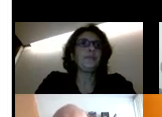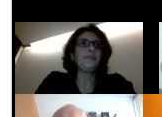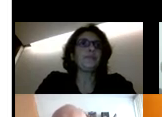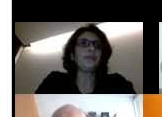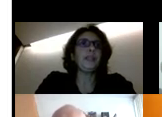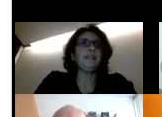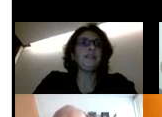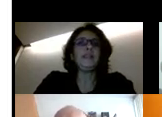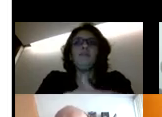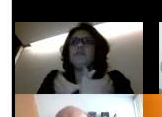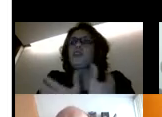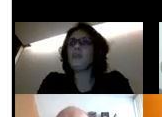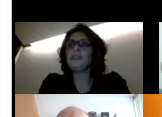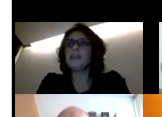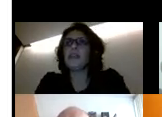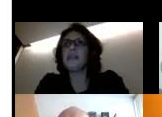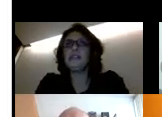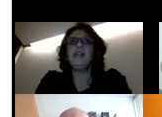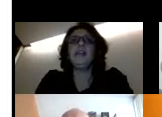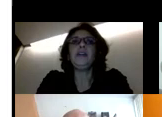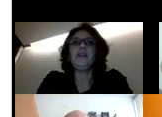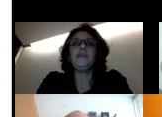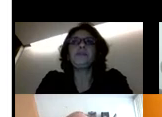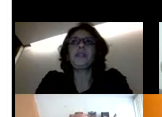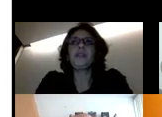Fabi. Sí, solo para cerrar,